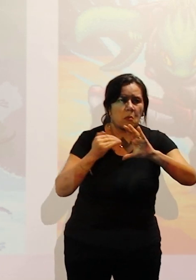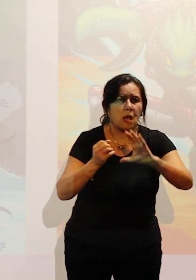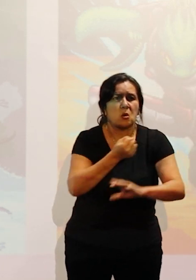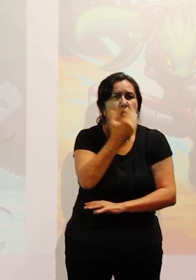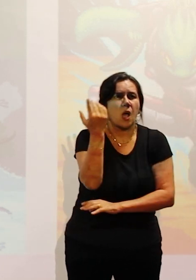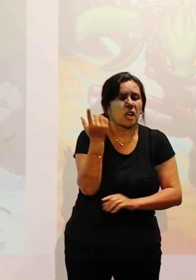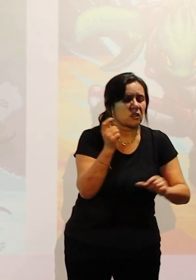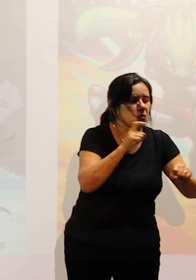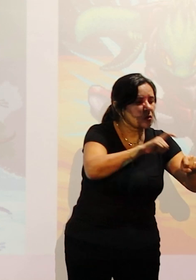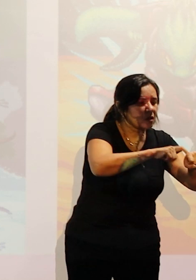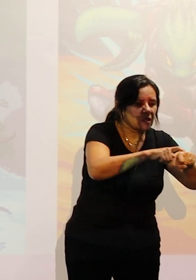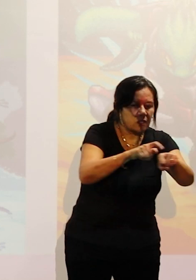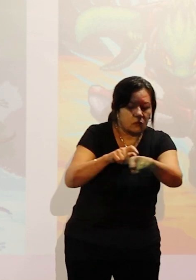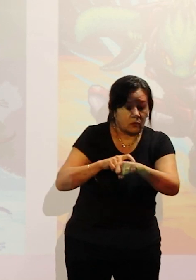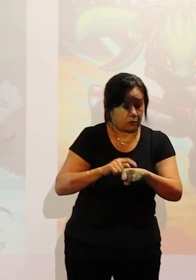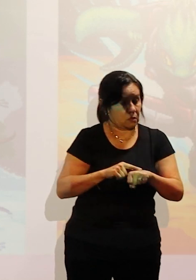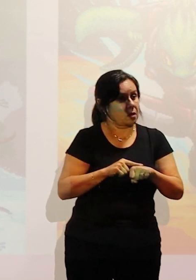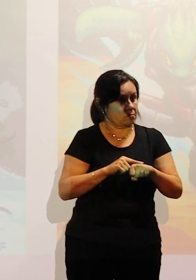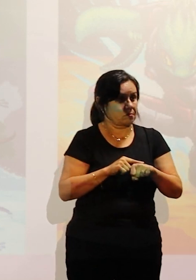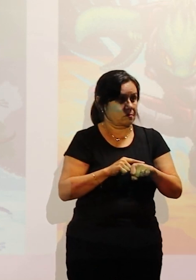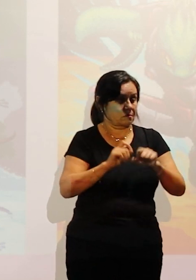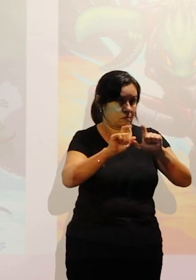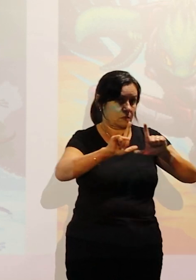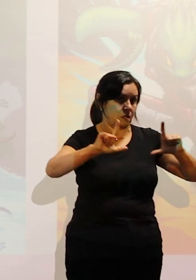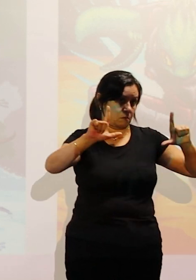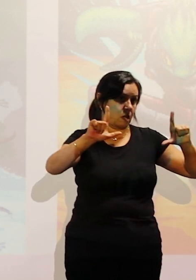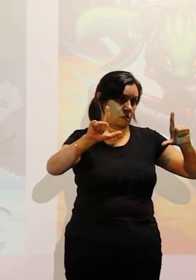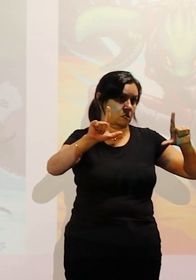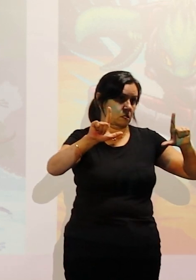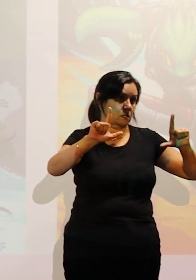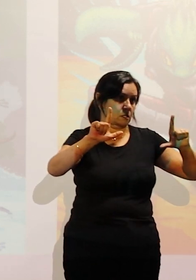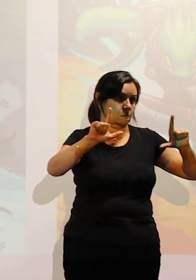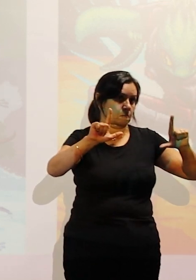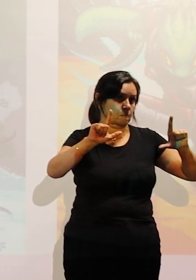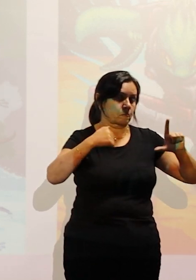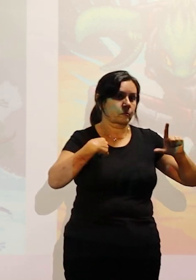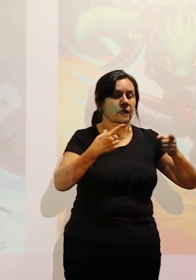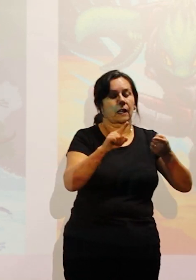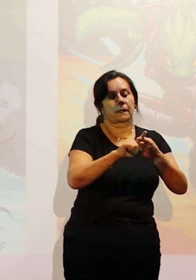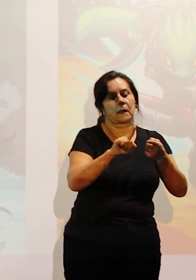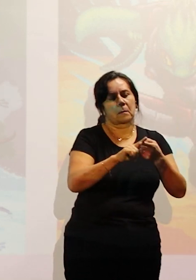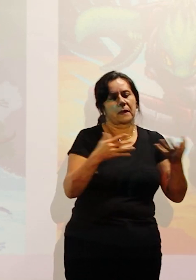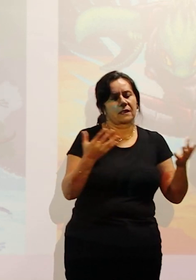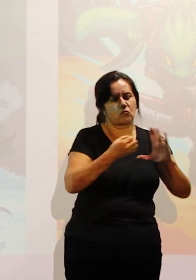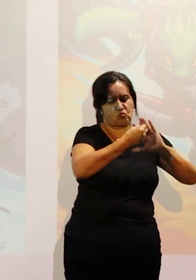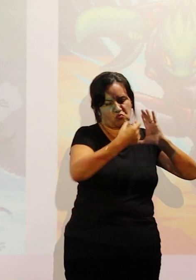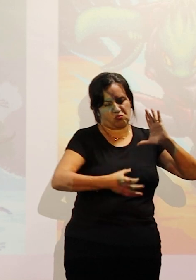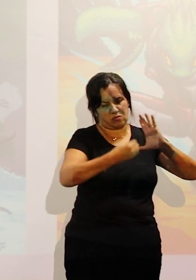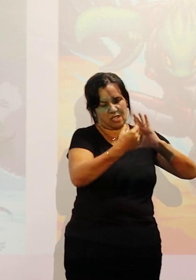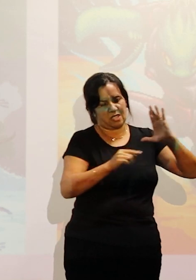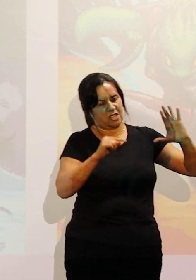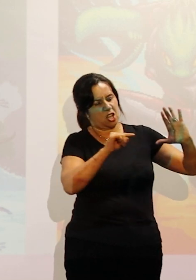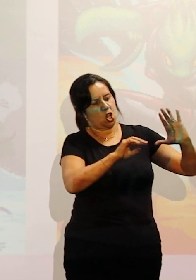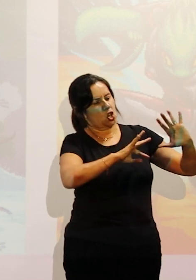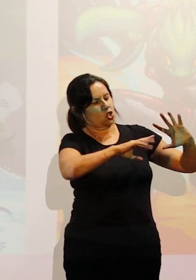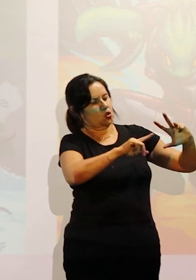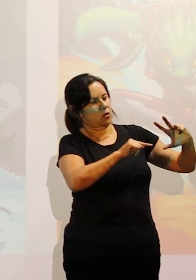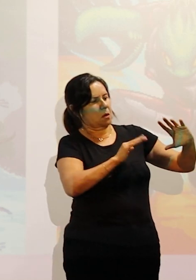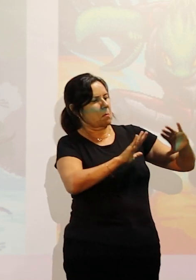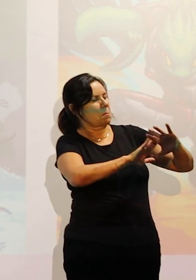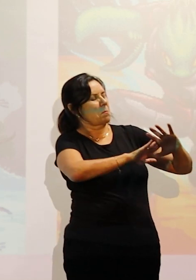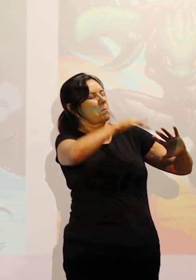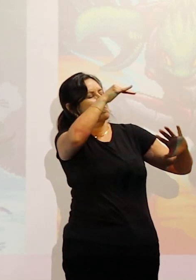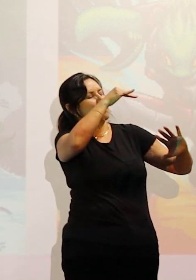cada informação numa imagem e, né, ver, mas dessas características, qual que ele é mais?